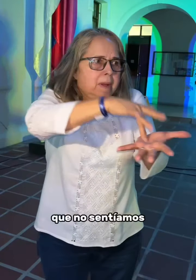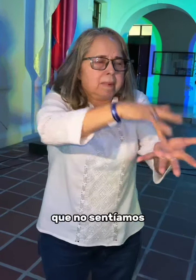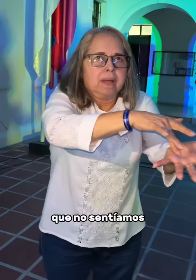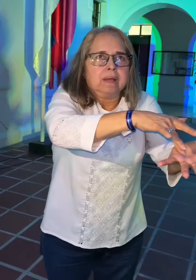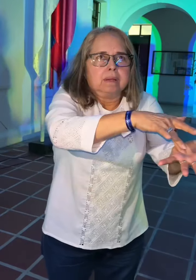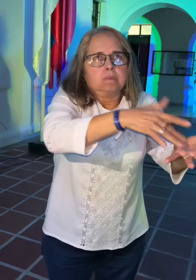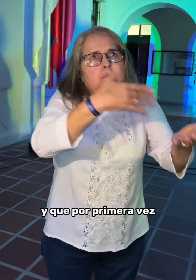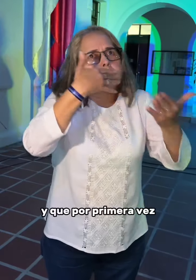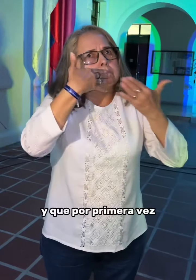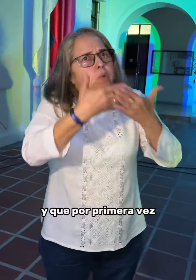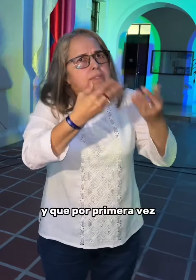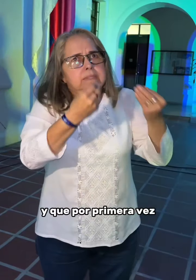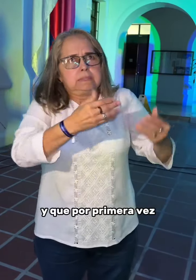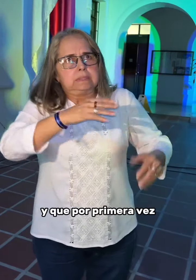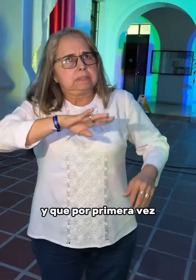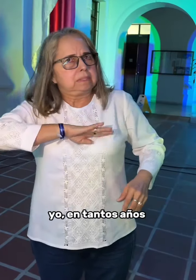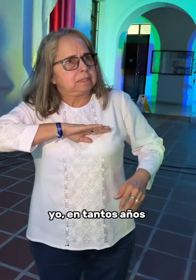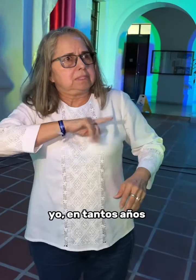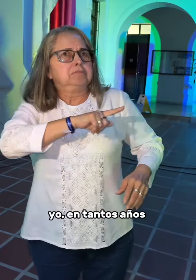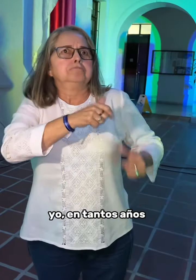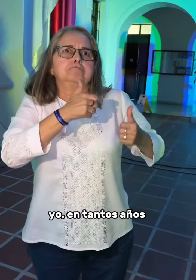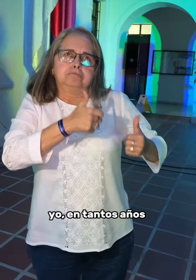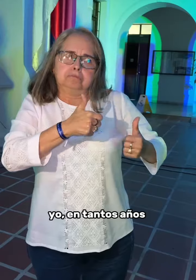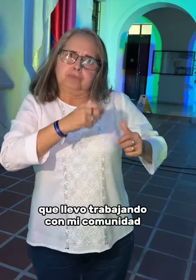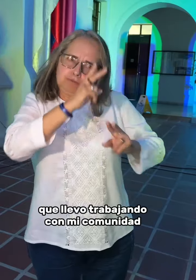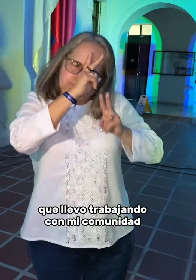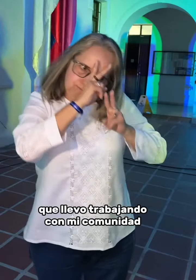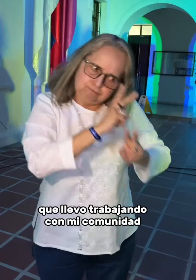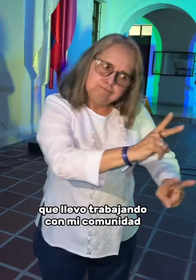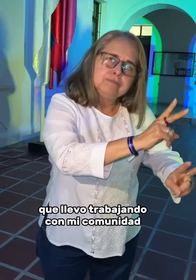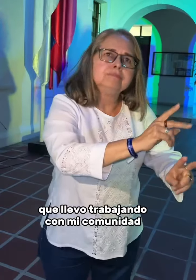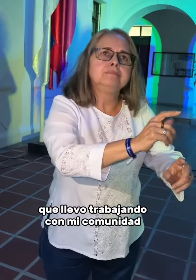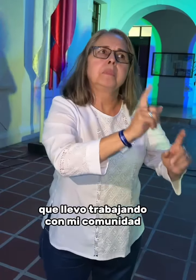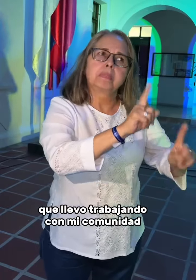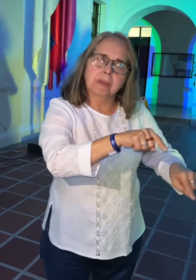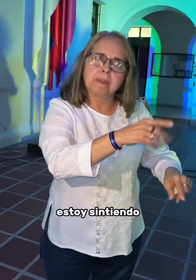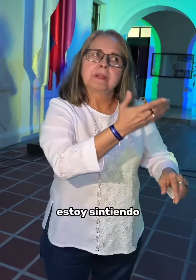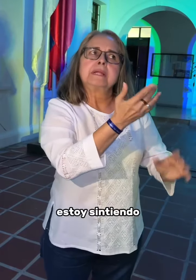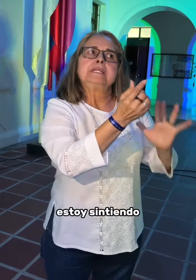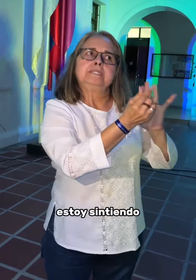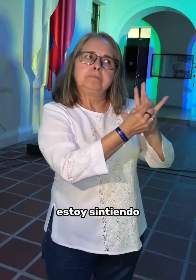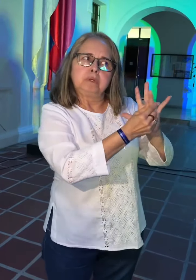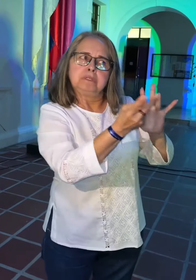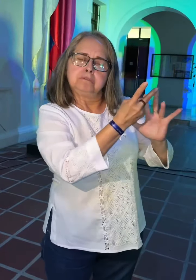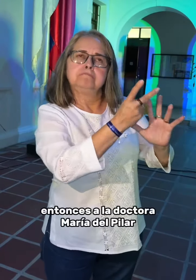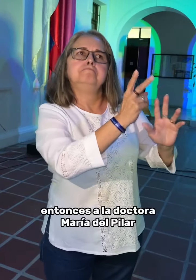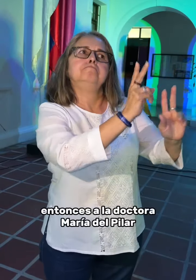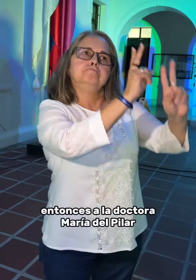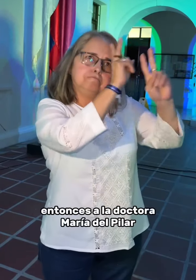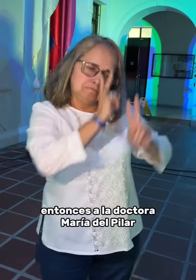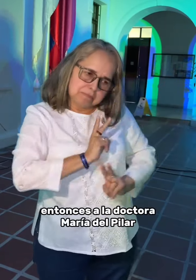que no sentíamos y que por primera vez yo en tantos años que llevo trabajando con mi comunidad estoy sintiendo.